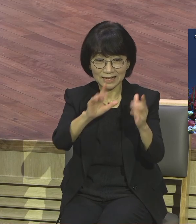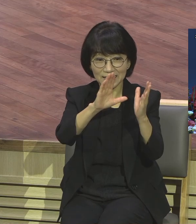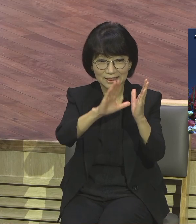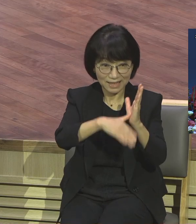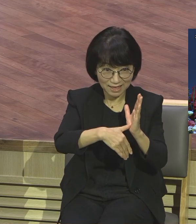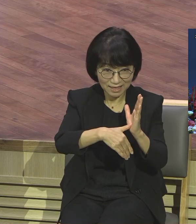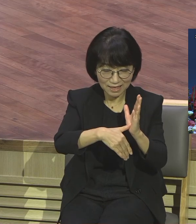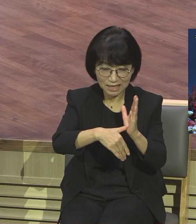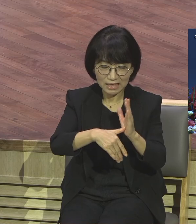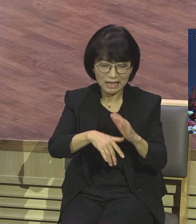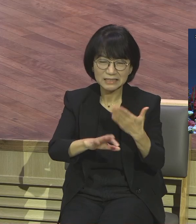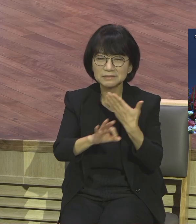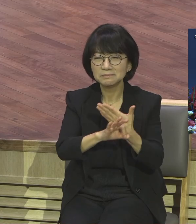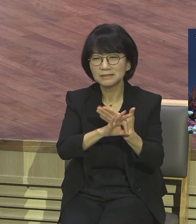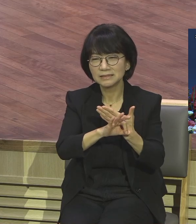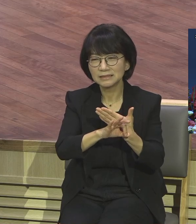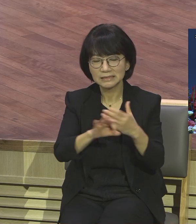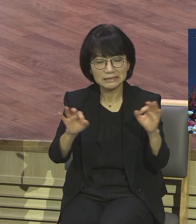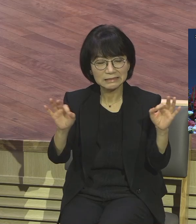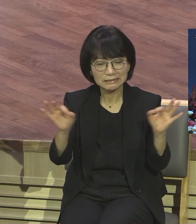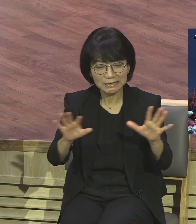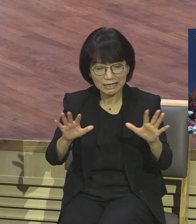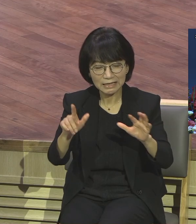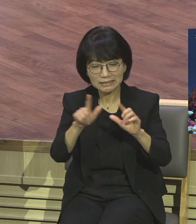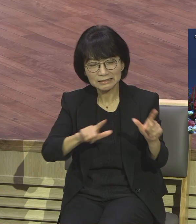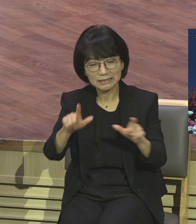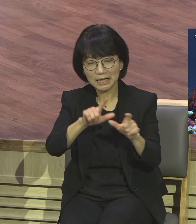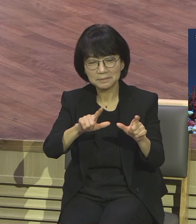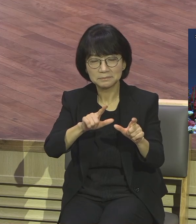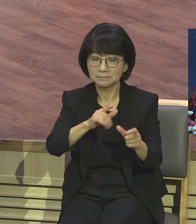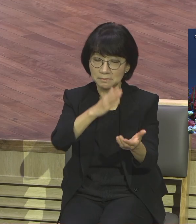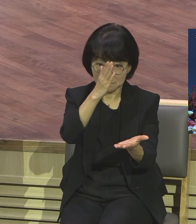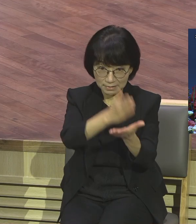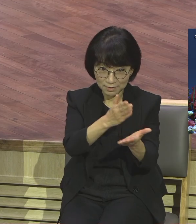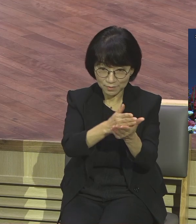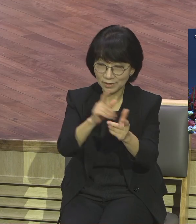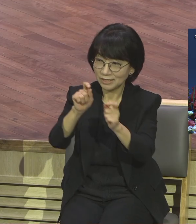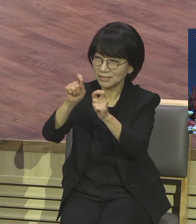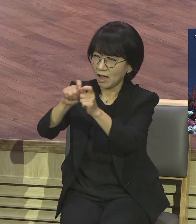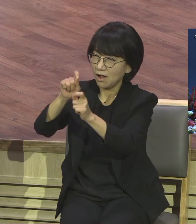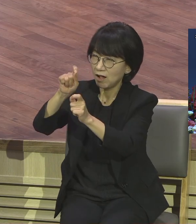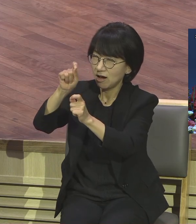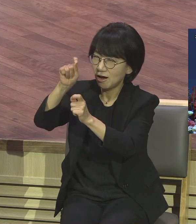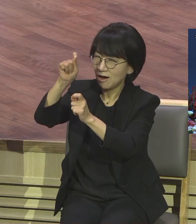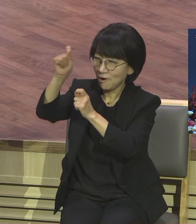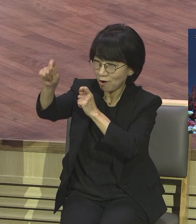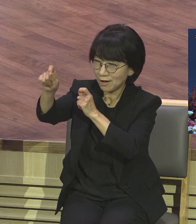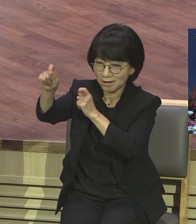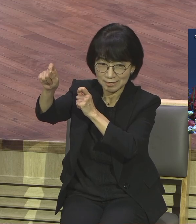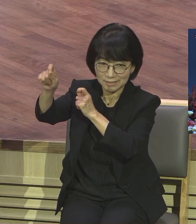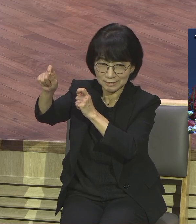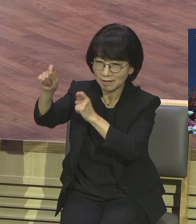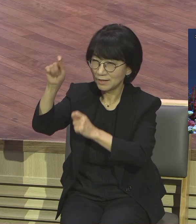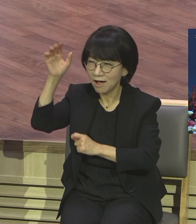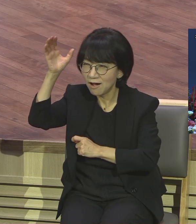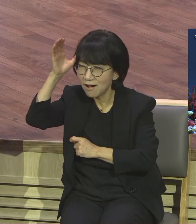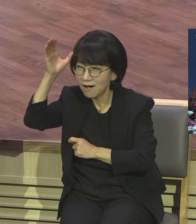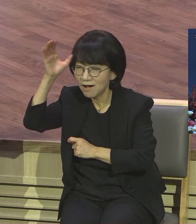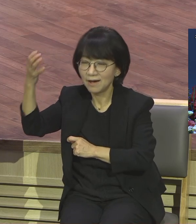않는 것을 위한 그러한 삶을 사는 것이 아니라 영원한 것에 삶을 살아야 영원한